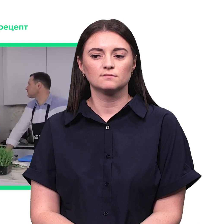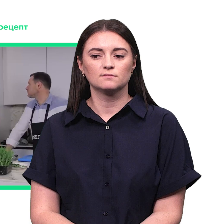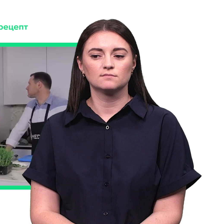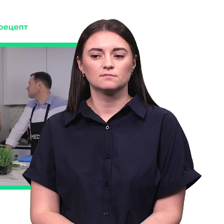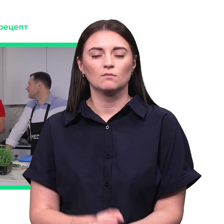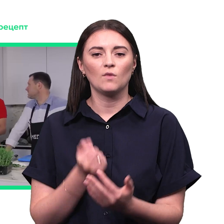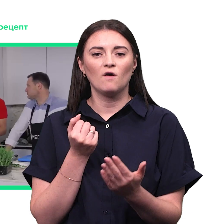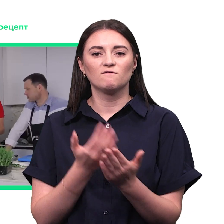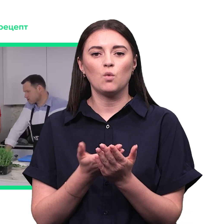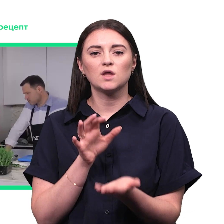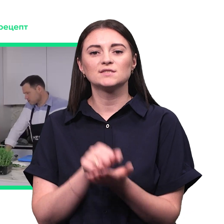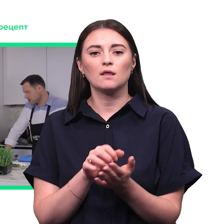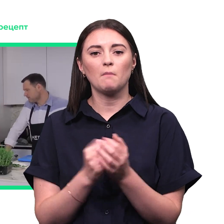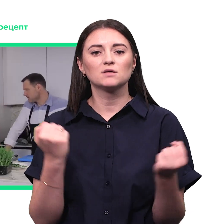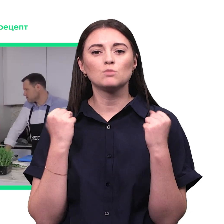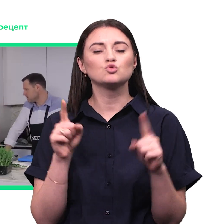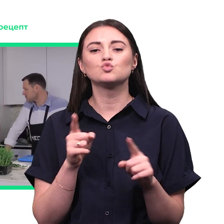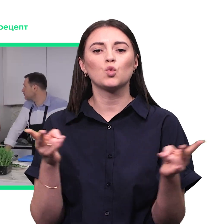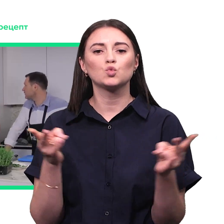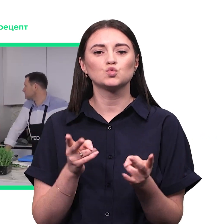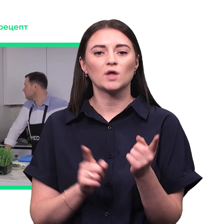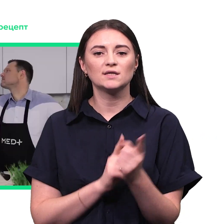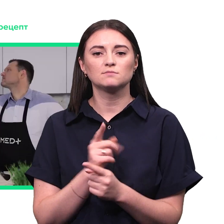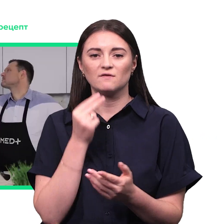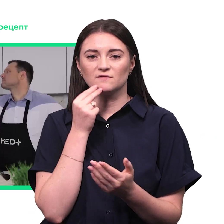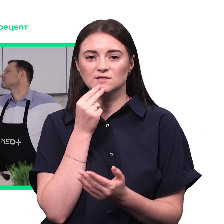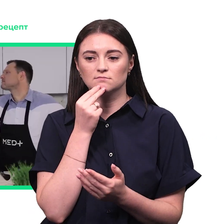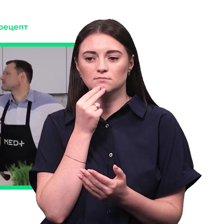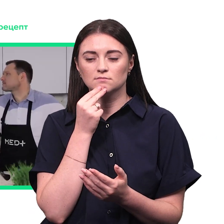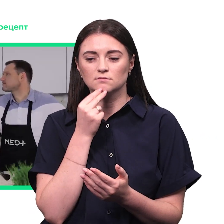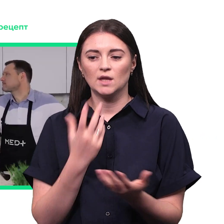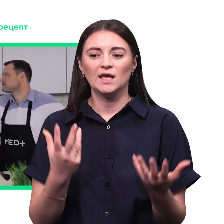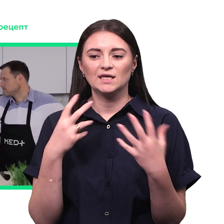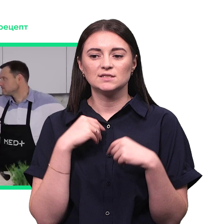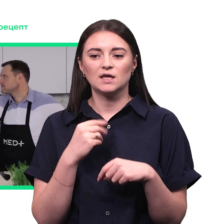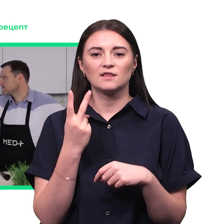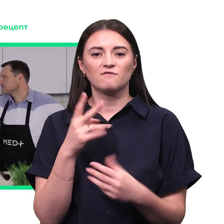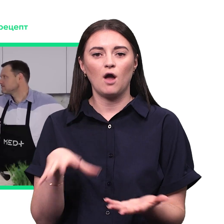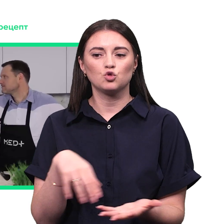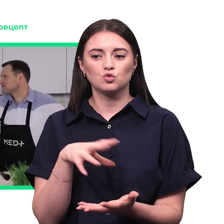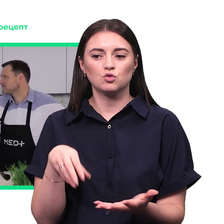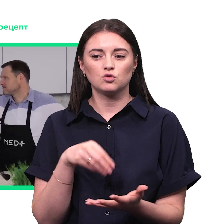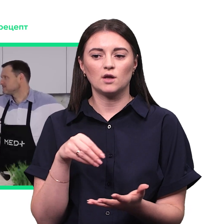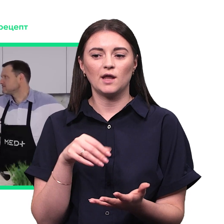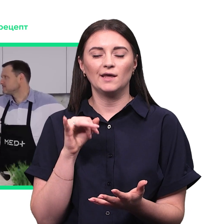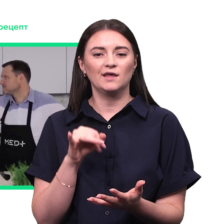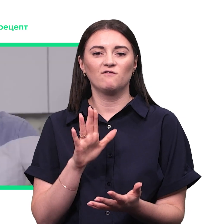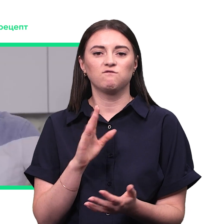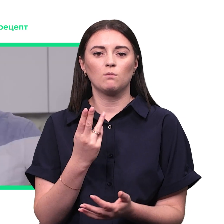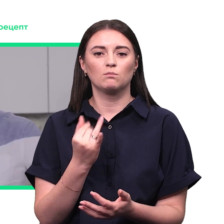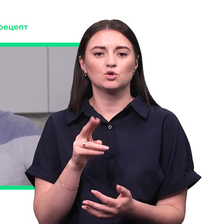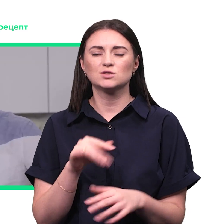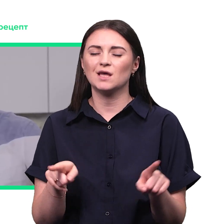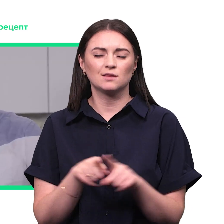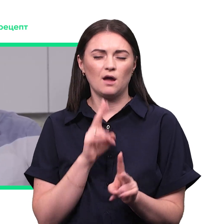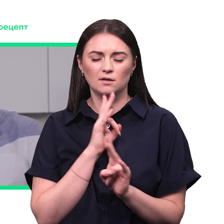Вот, занимаясь спортом, что нужно изменить в своем рационе? Съедите два торта, и оно вам пойдет в мышцы. Нет, так не работает.